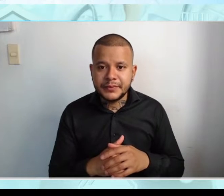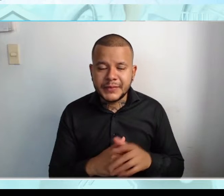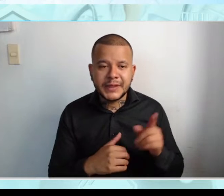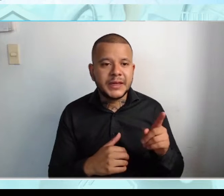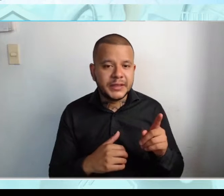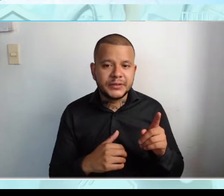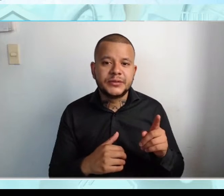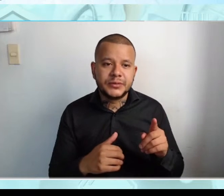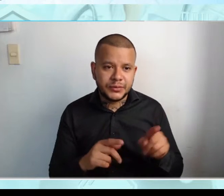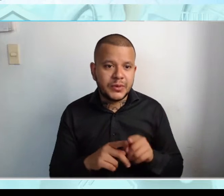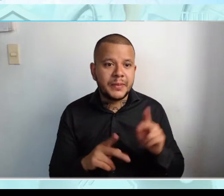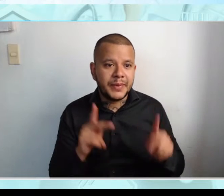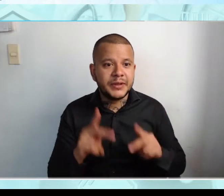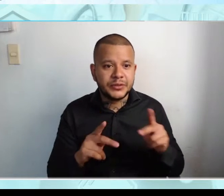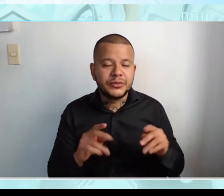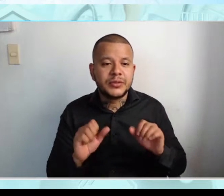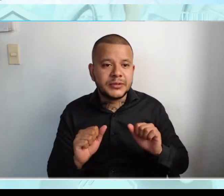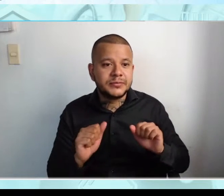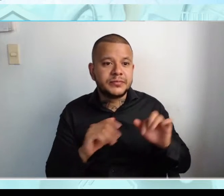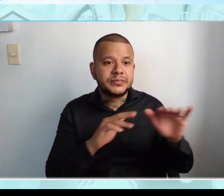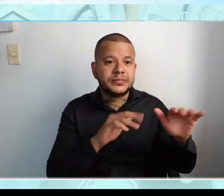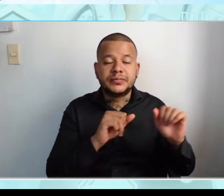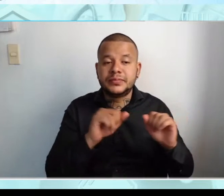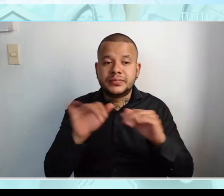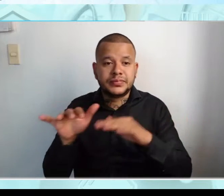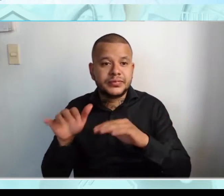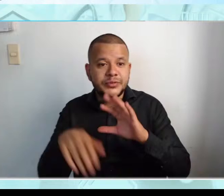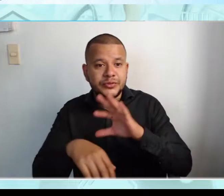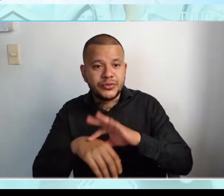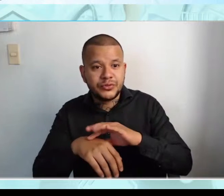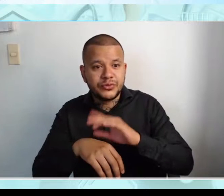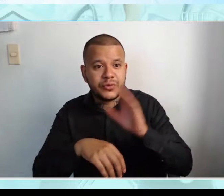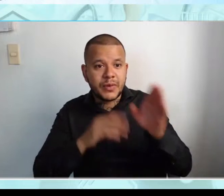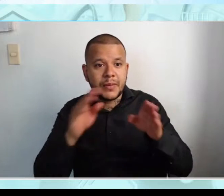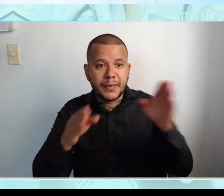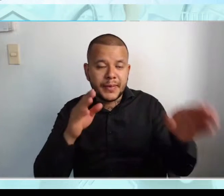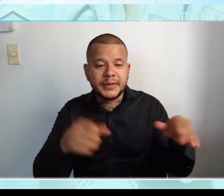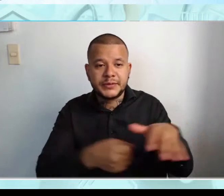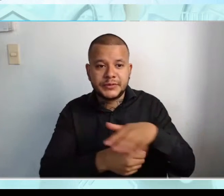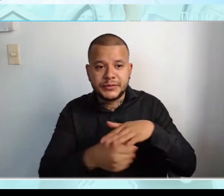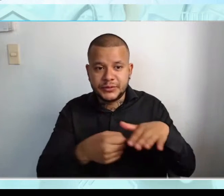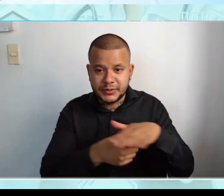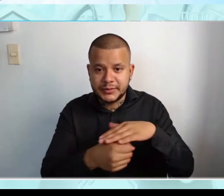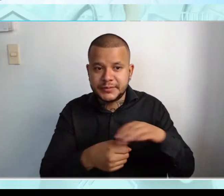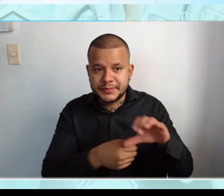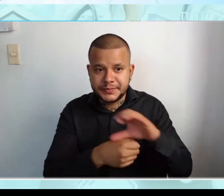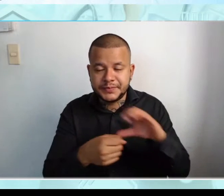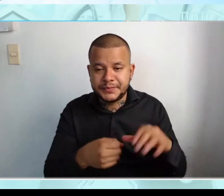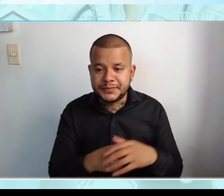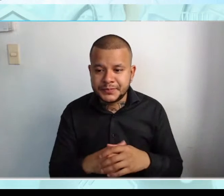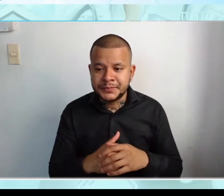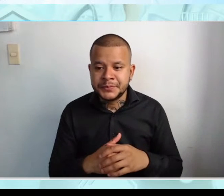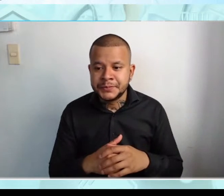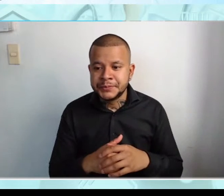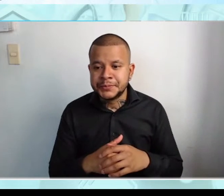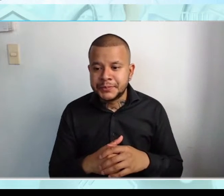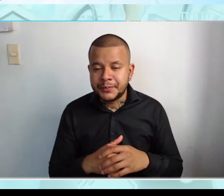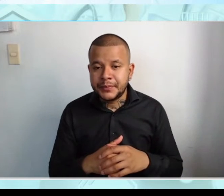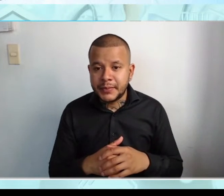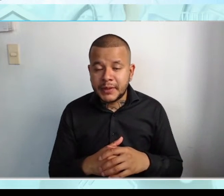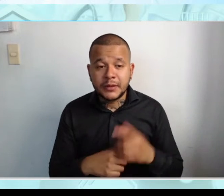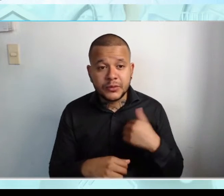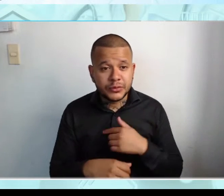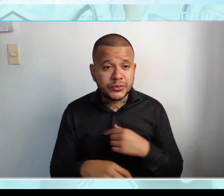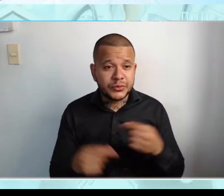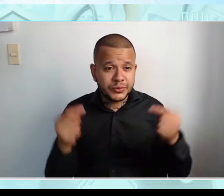migración del recurso humano en salud, especialmente de médicos, hacia el área metropolitana. Es decir, eso sucedió, y cuando hicimos el